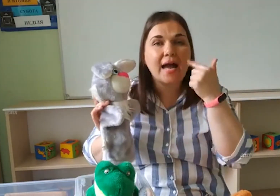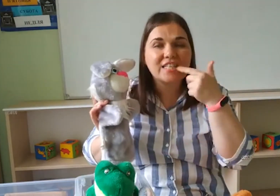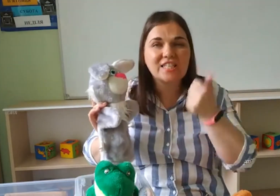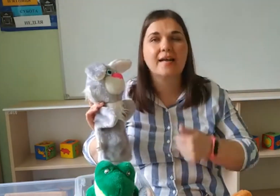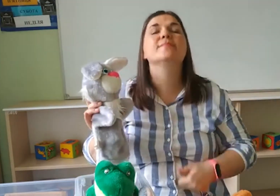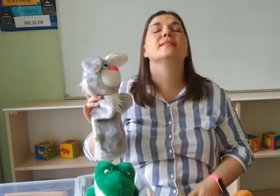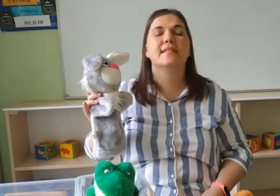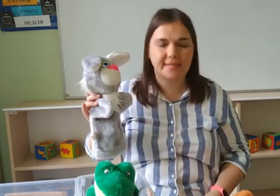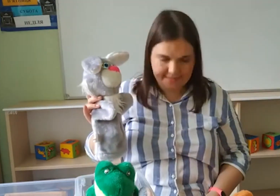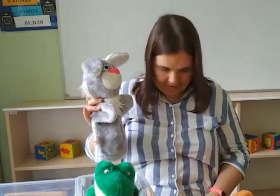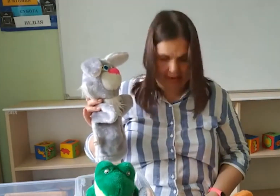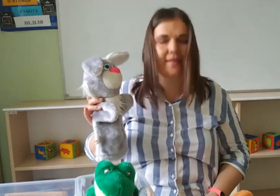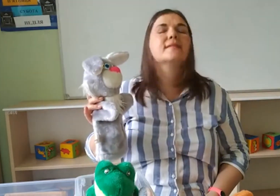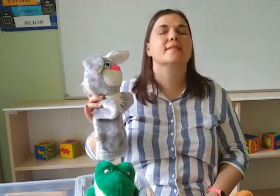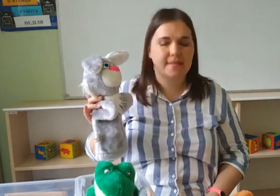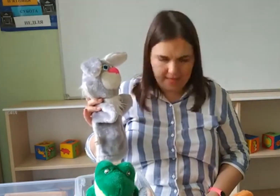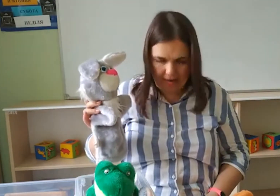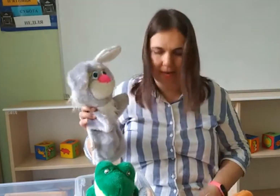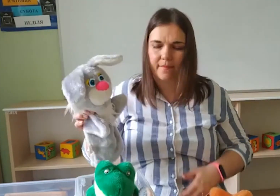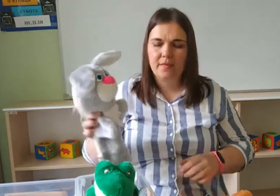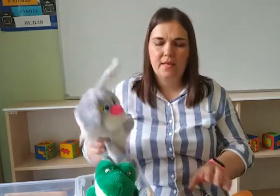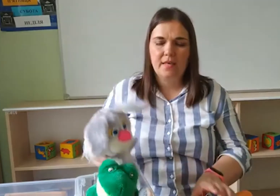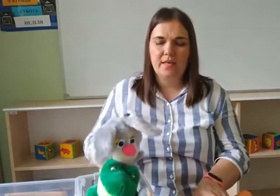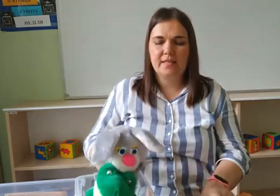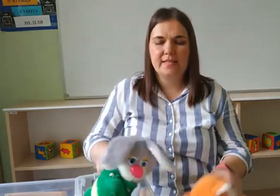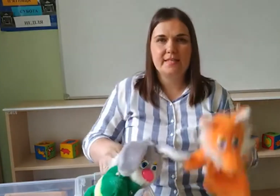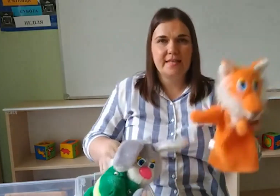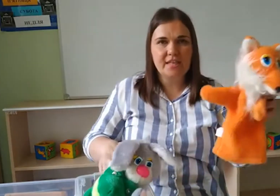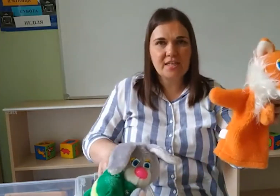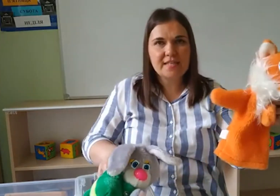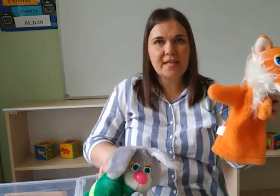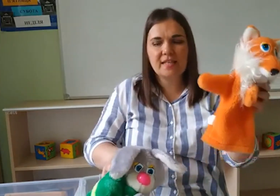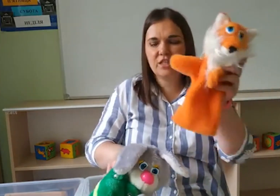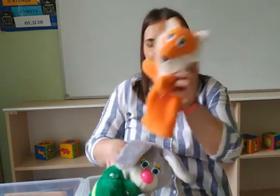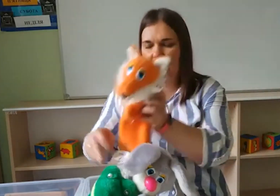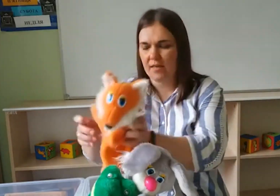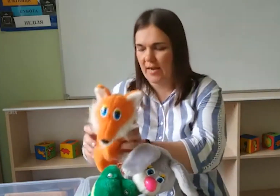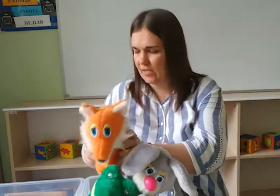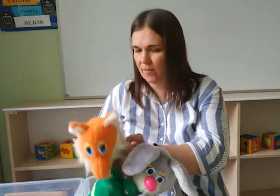каже: так, так. І лисичка стала жити разом з